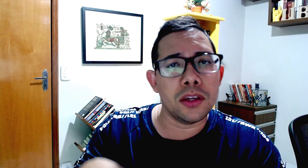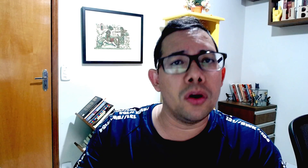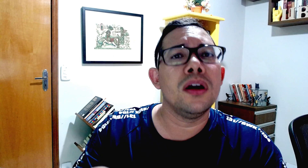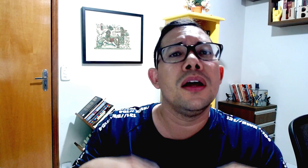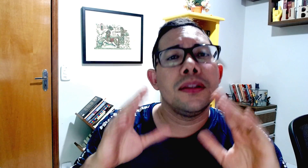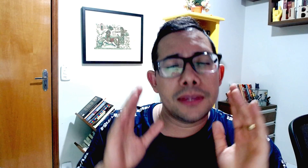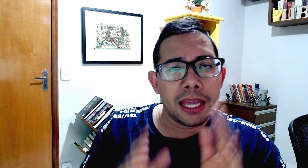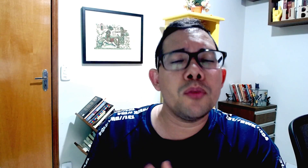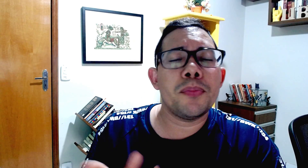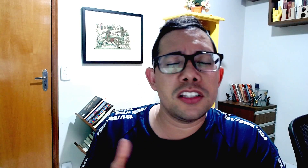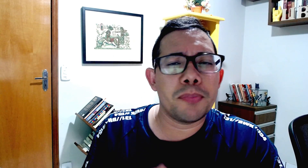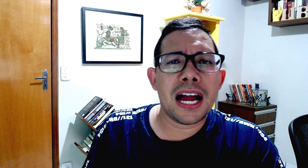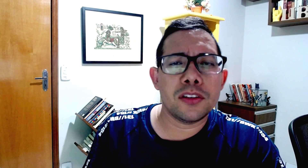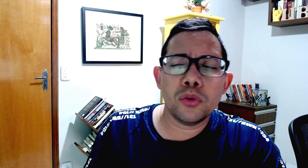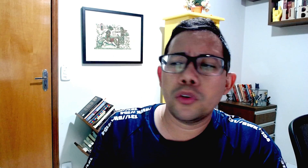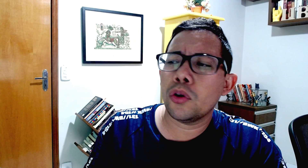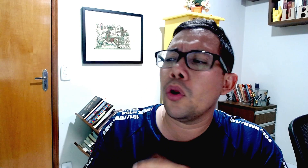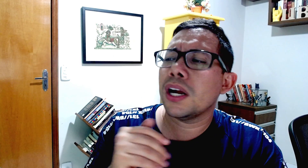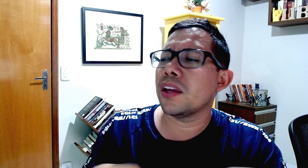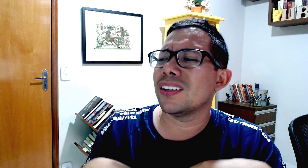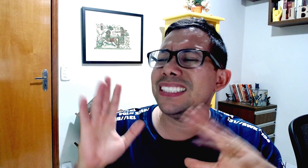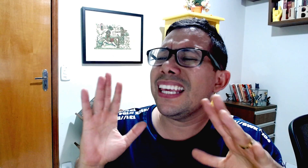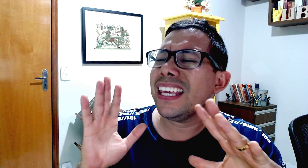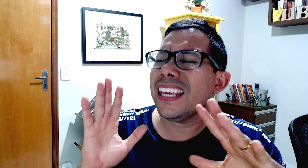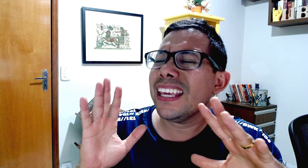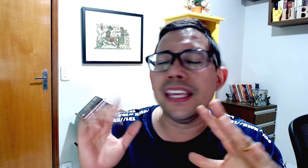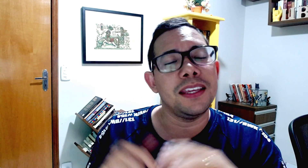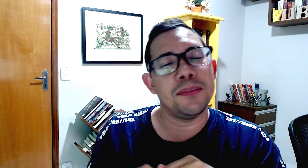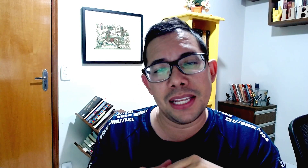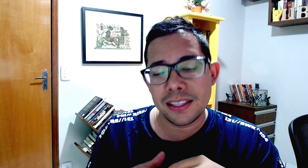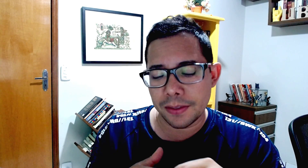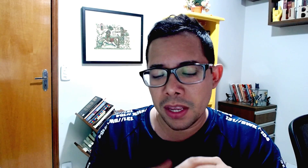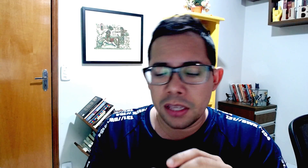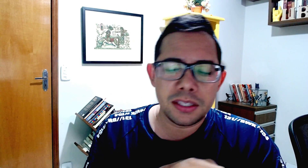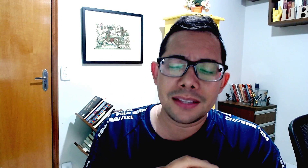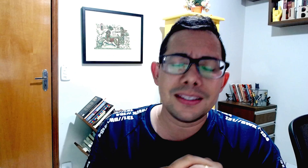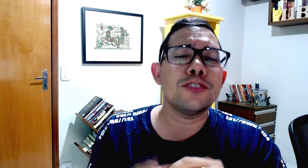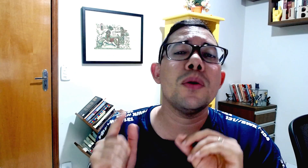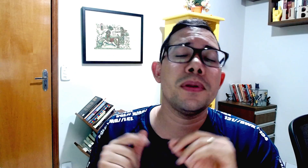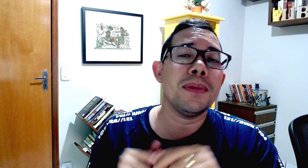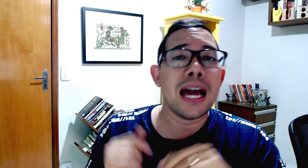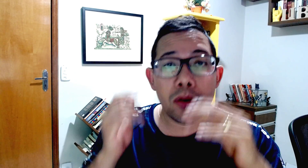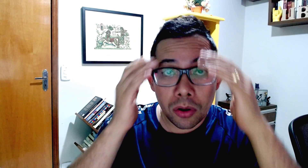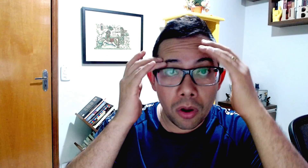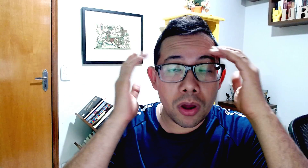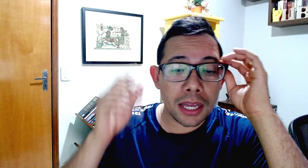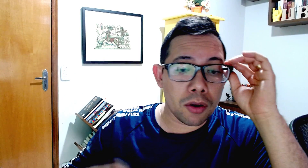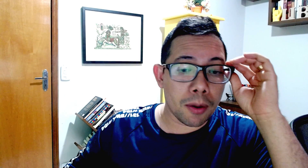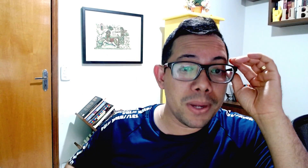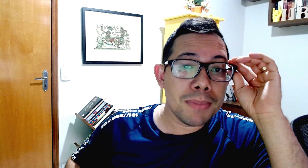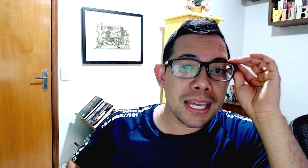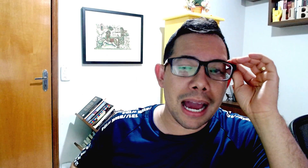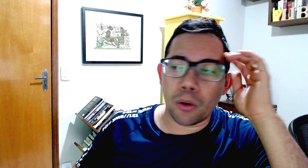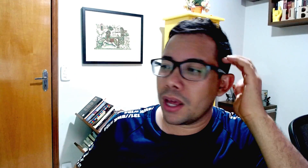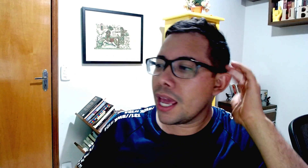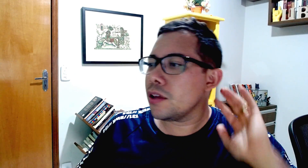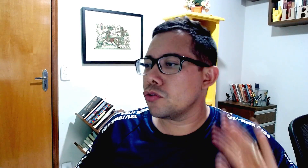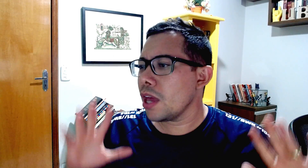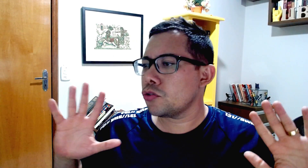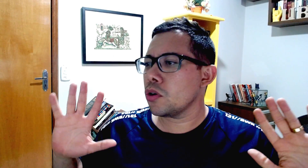ó. Tenho participado. Ou só coloca aqui, ó. Sim, beleza? Se essa é a sua primeira aula, coloca aí, ó. Primeira aula. É isso, é só